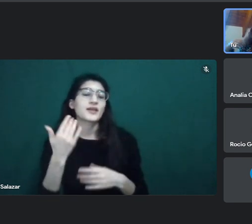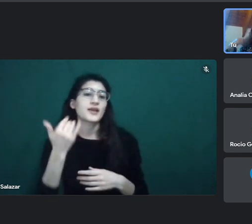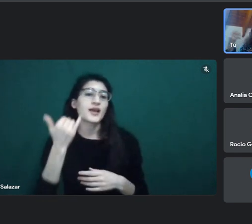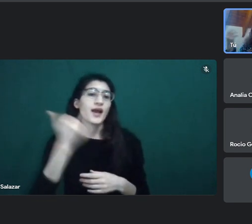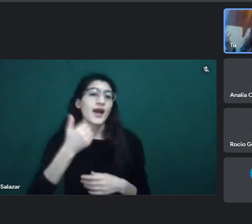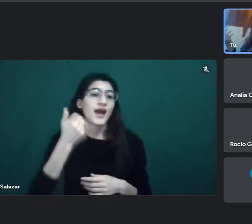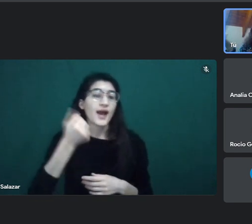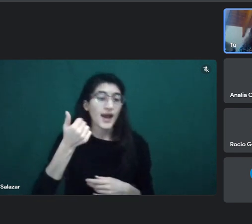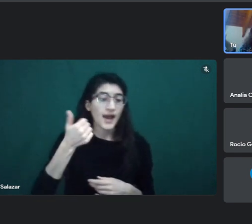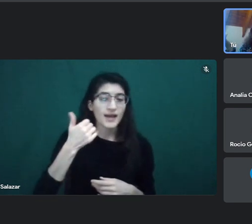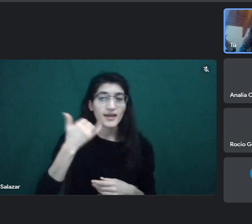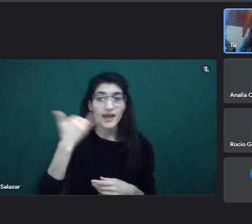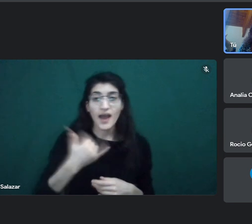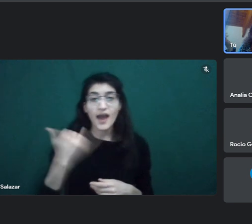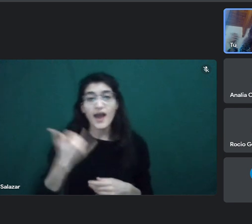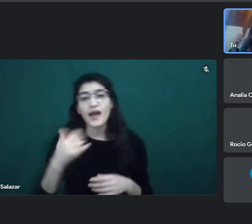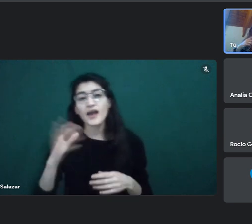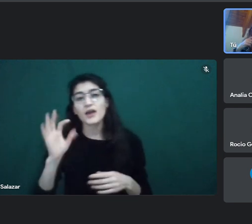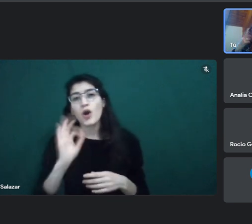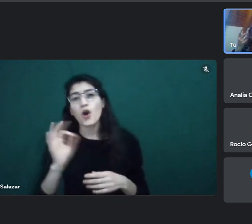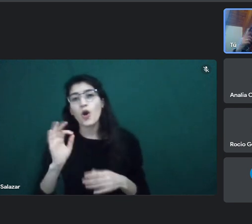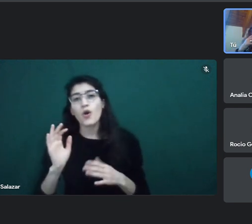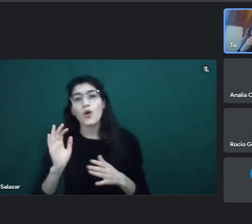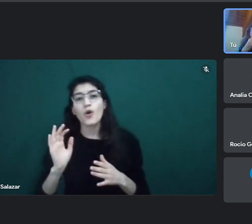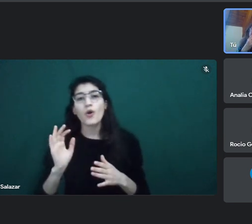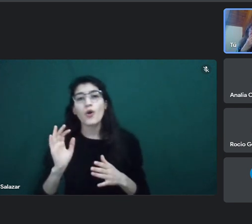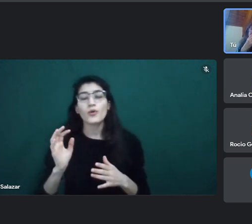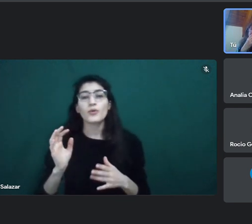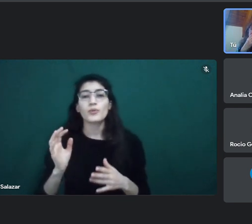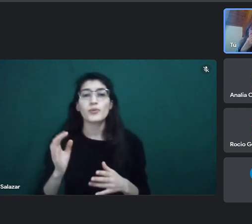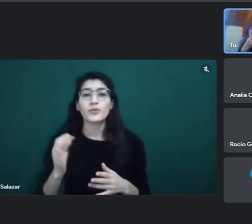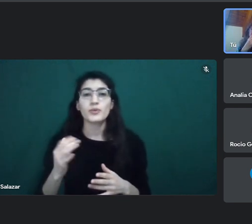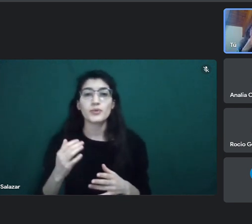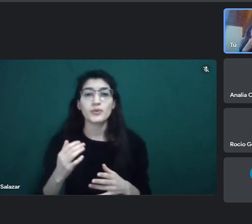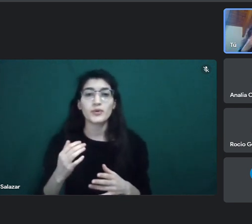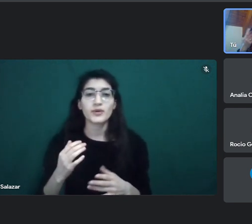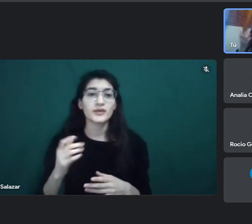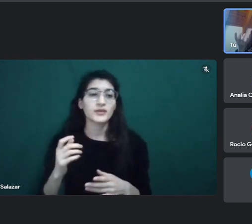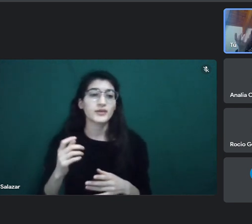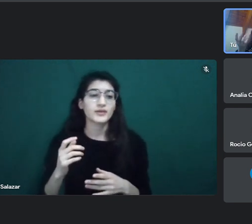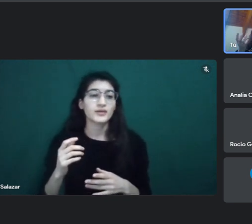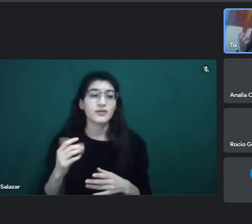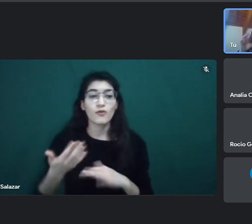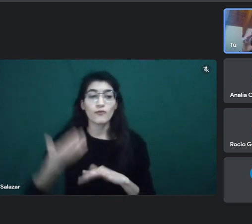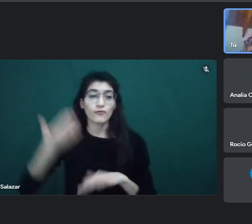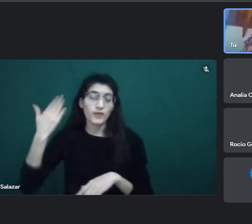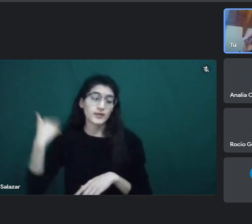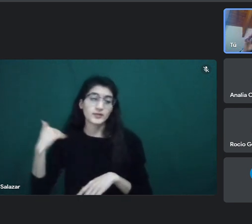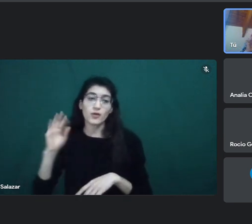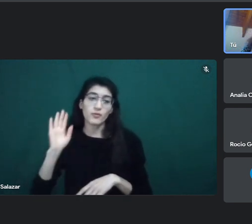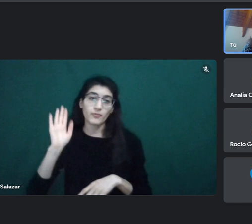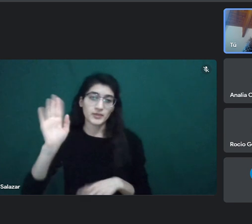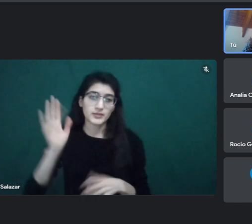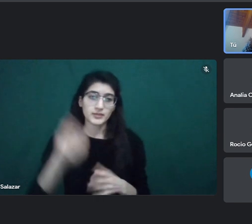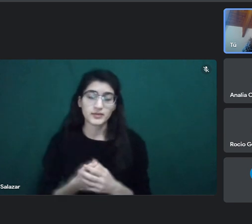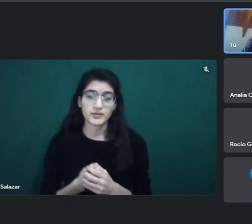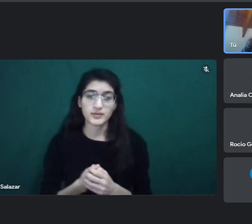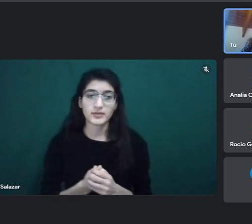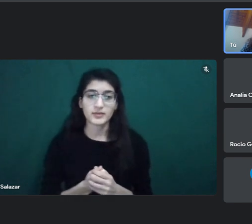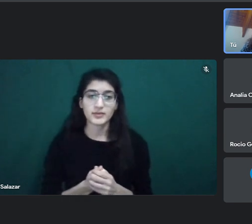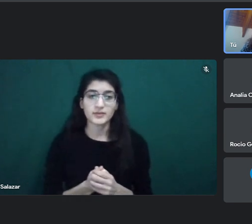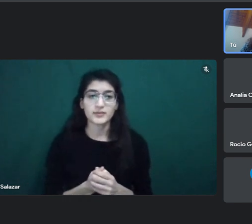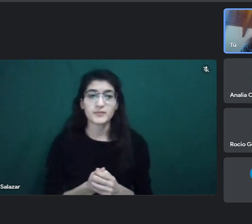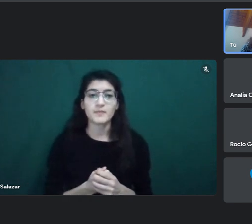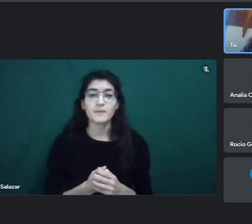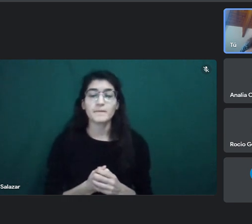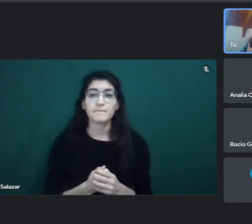se habrá. ¿Sí? También puede ser que el be aparezca para los años porque se piensan de distintas maneras.